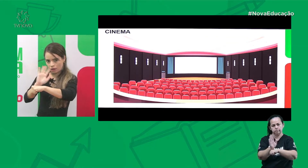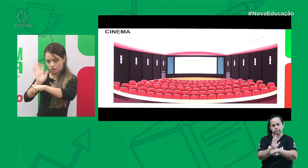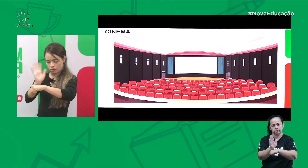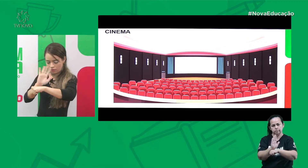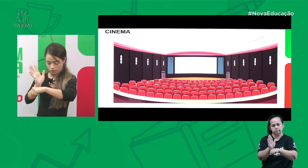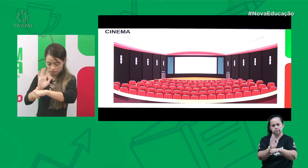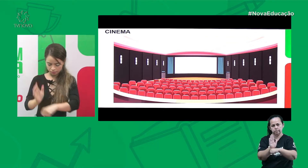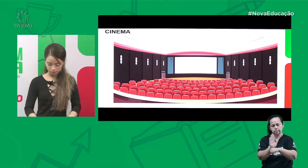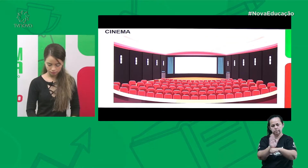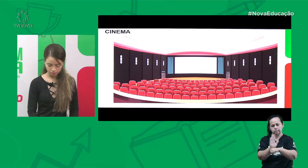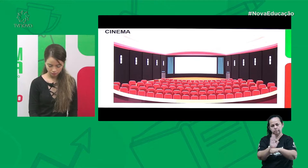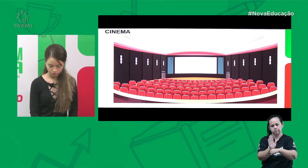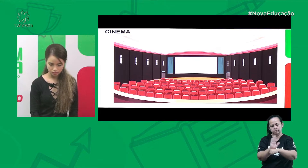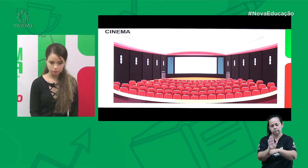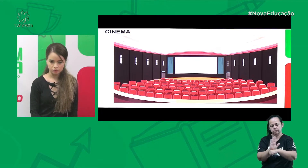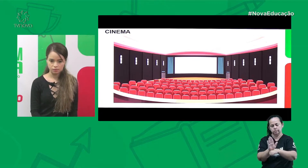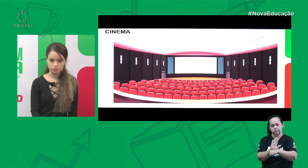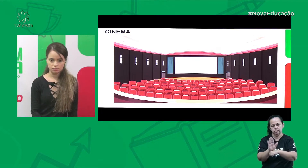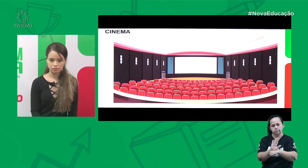que é assim.